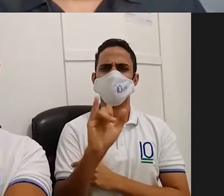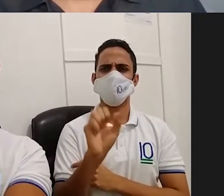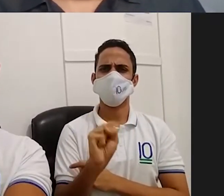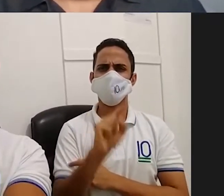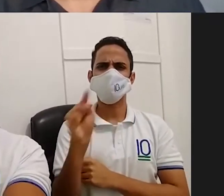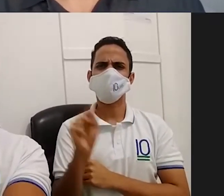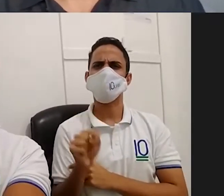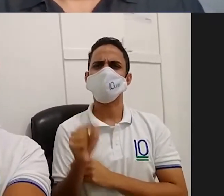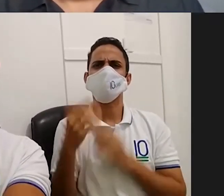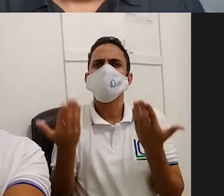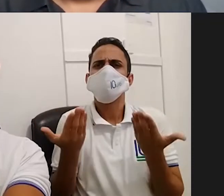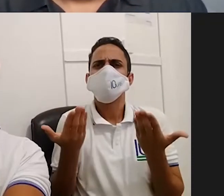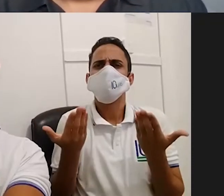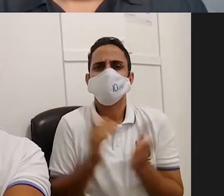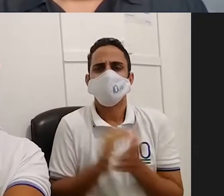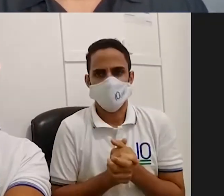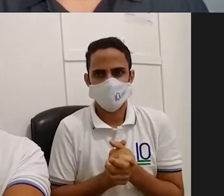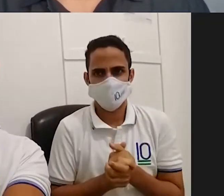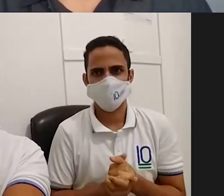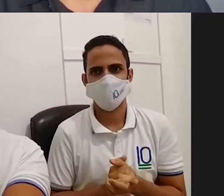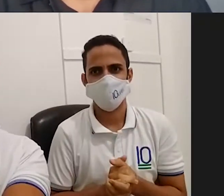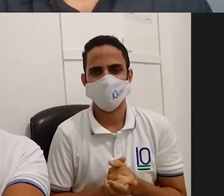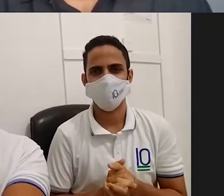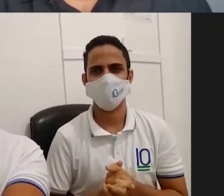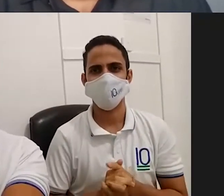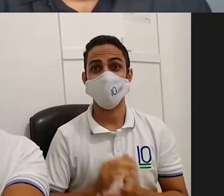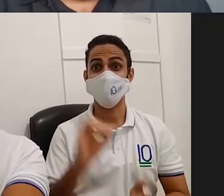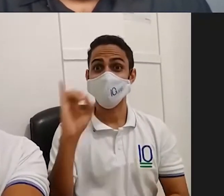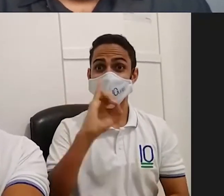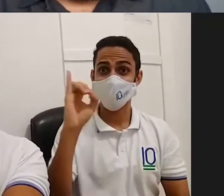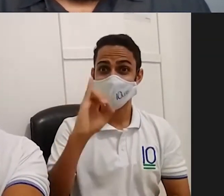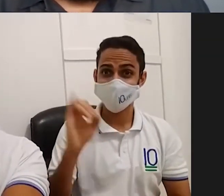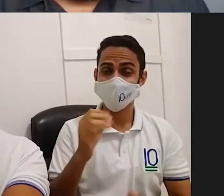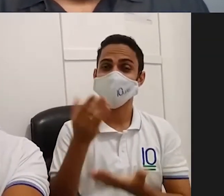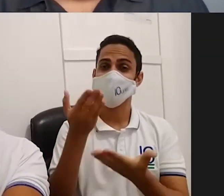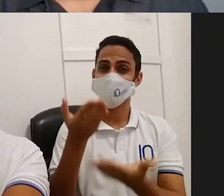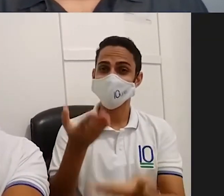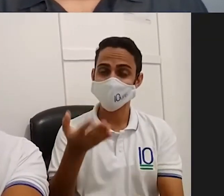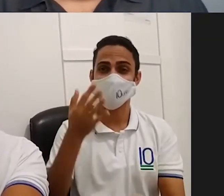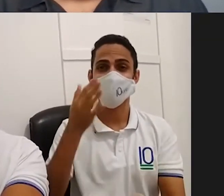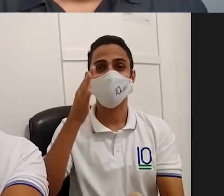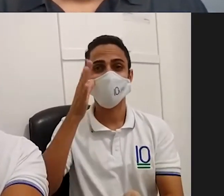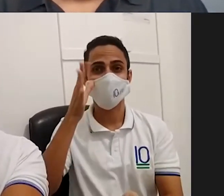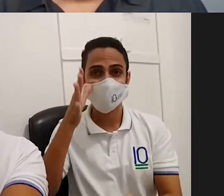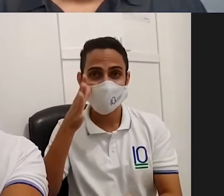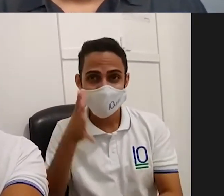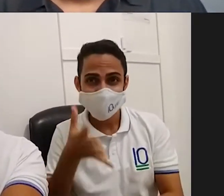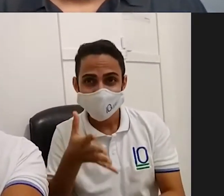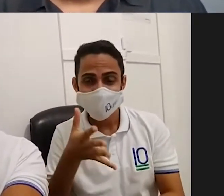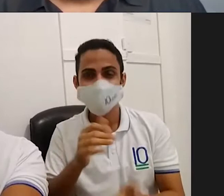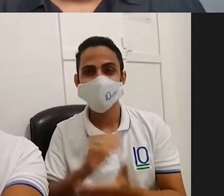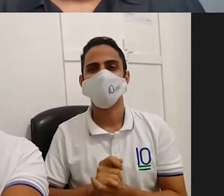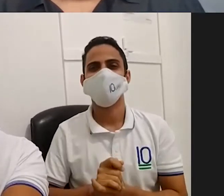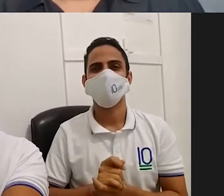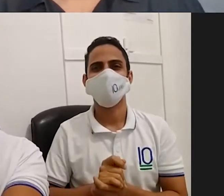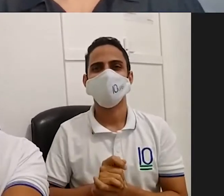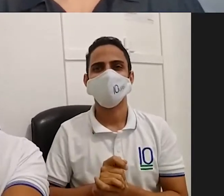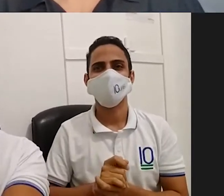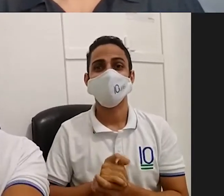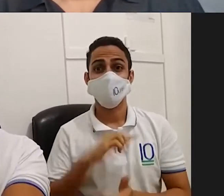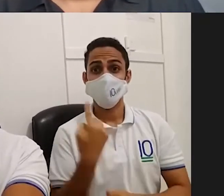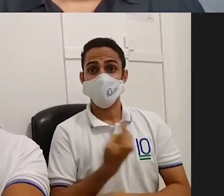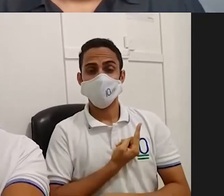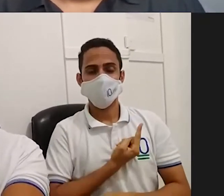coletiva? Olá, todo mundo que está assistindo, nos acompanhando, né? A escolha do nome coletivo das iguais